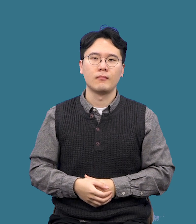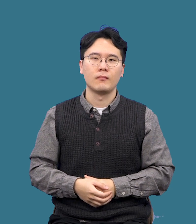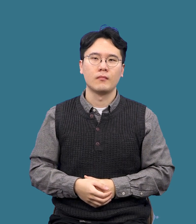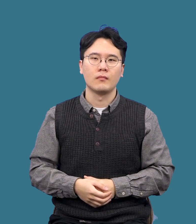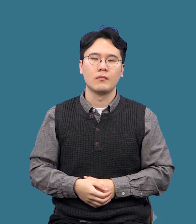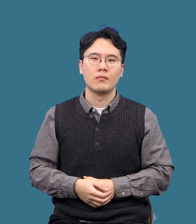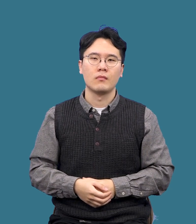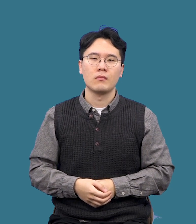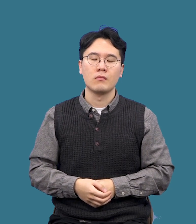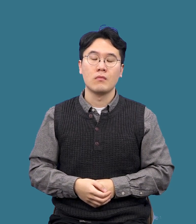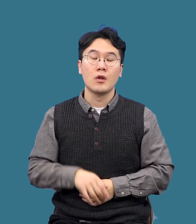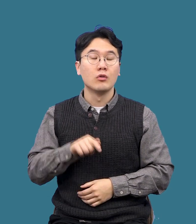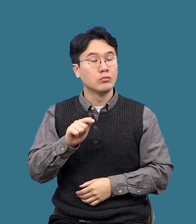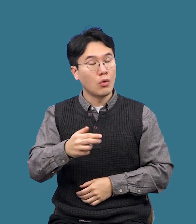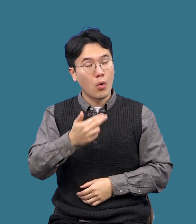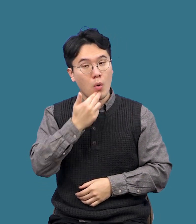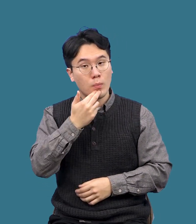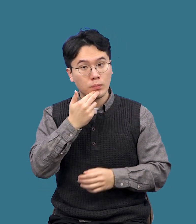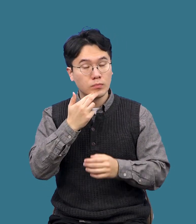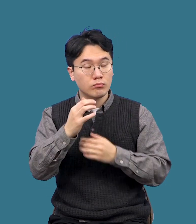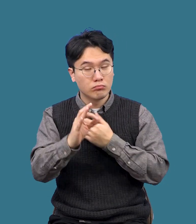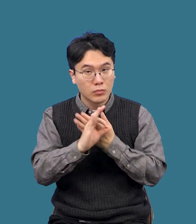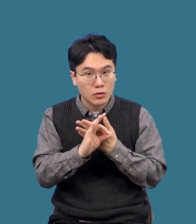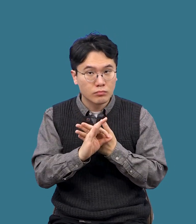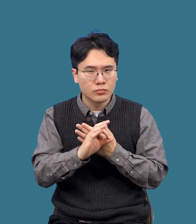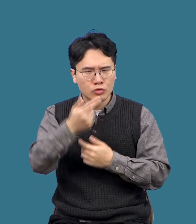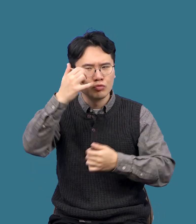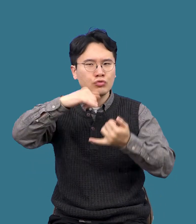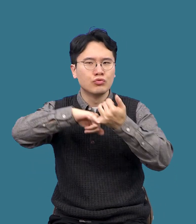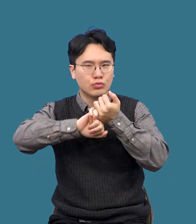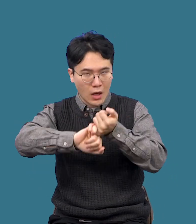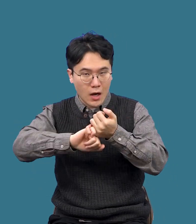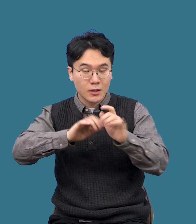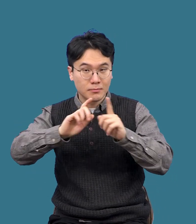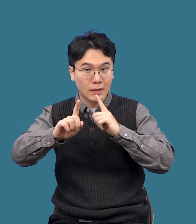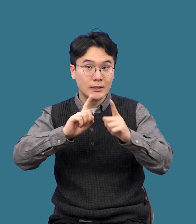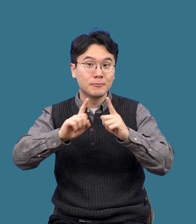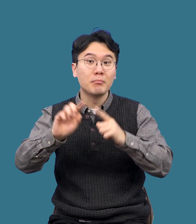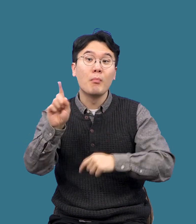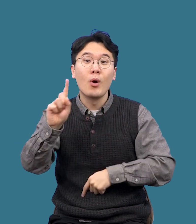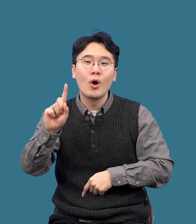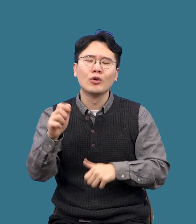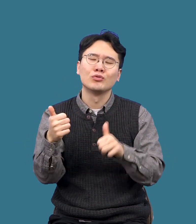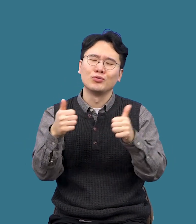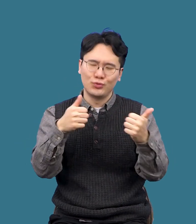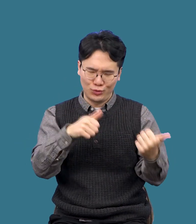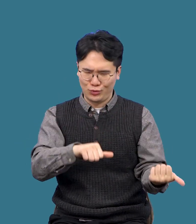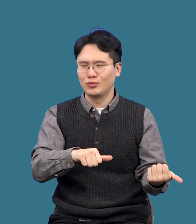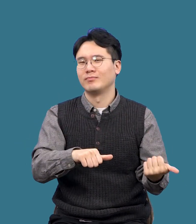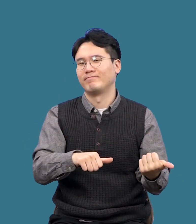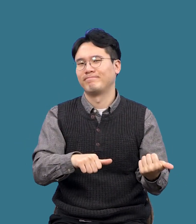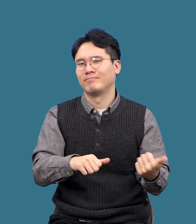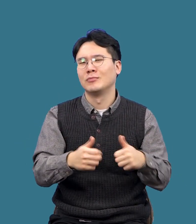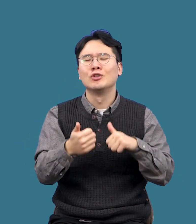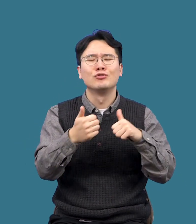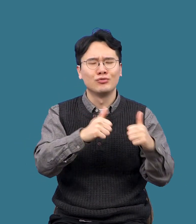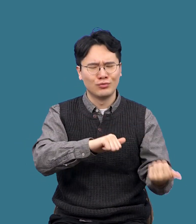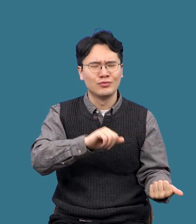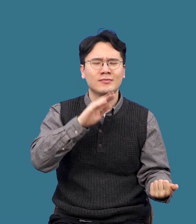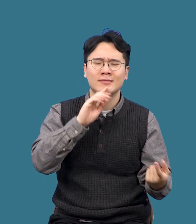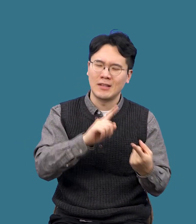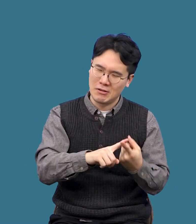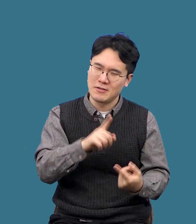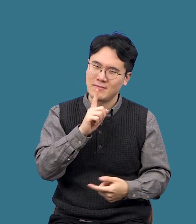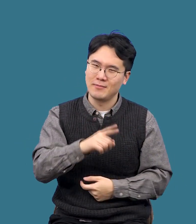그렇게 안 했을 때 구약적으로 말하면 뭐냐면 죽음이라는 것이에요. 죽어 마땅하다는 것입니다.